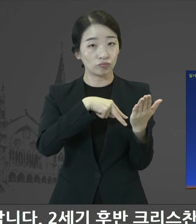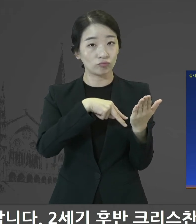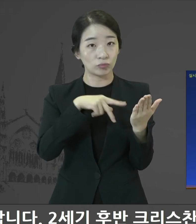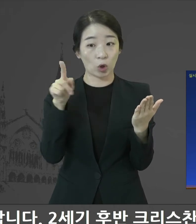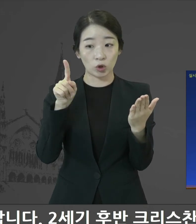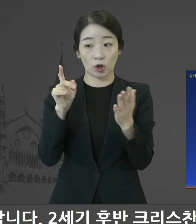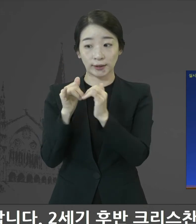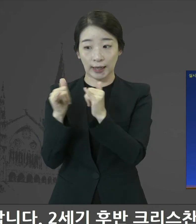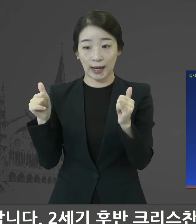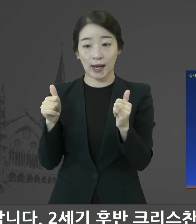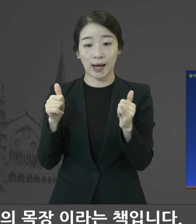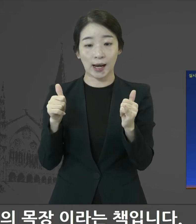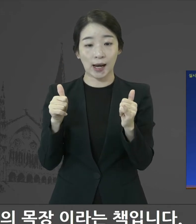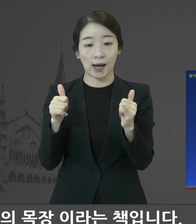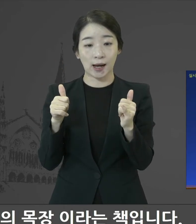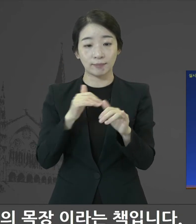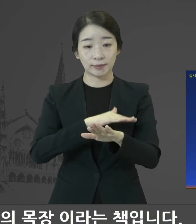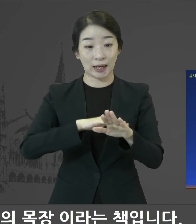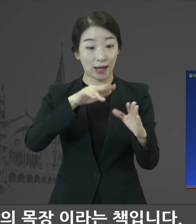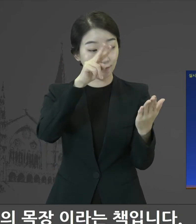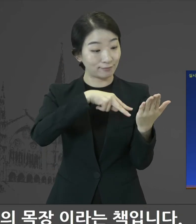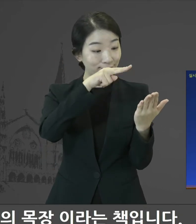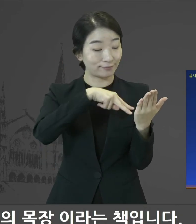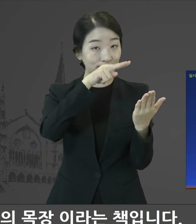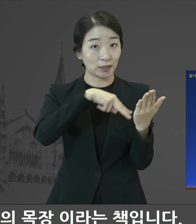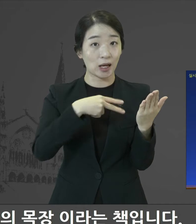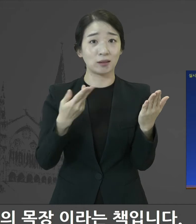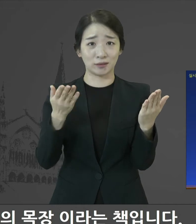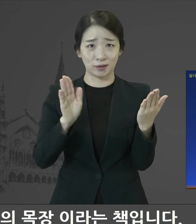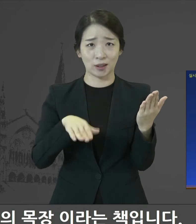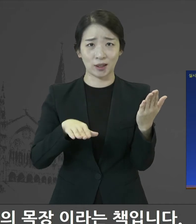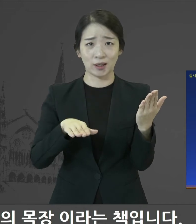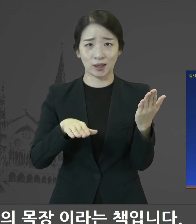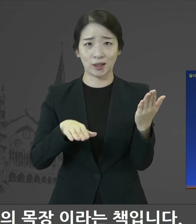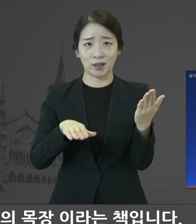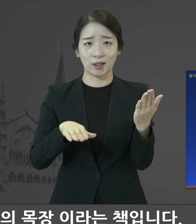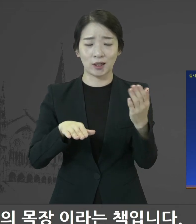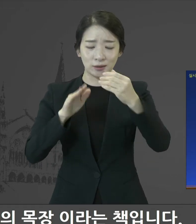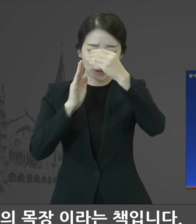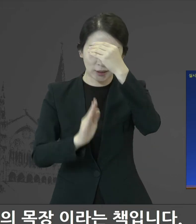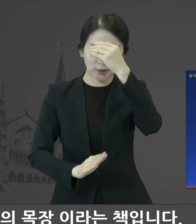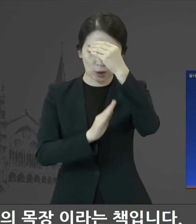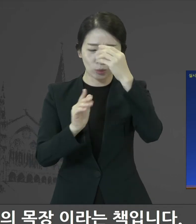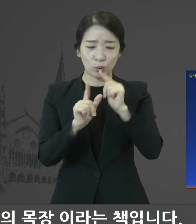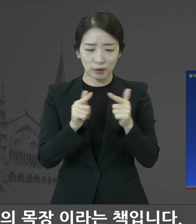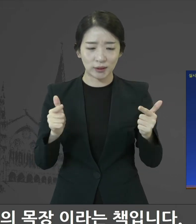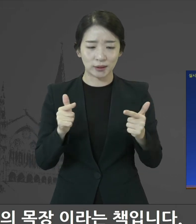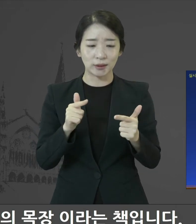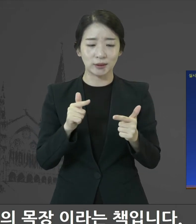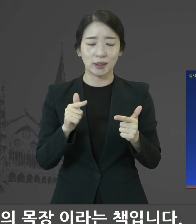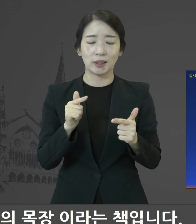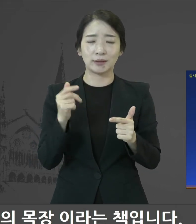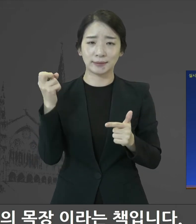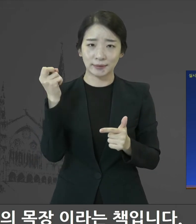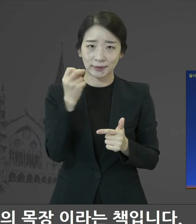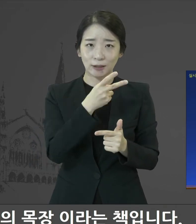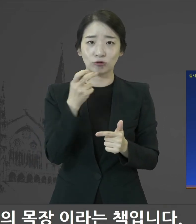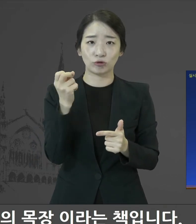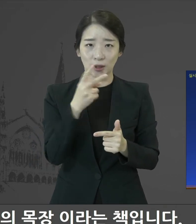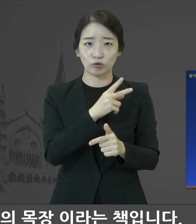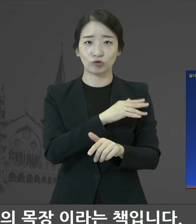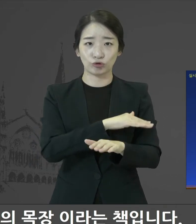즐겨 읽었는데 뭐 다 기억하실 필요는 없겠고요. 그냥 성도 그 당시에 성도들에게 읽혀지던 좋은 책이다 이렇게 보시면 되는데,